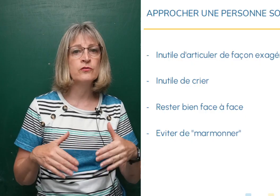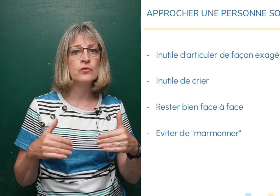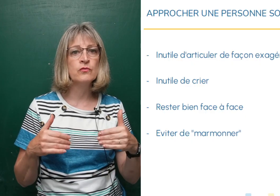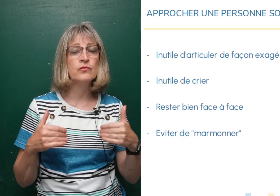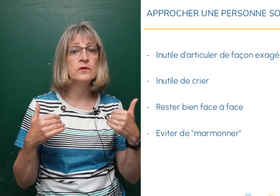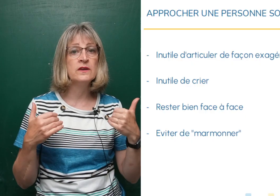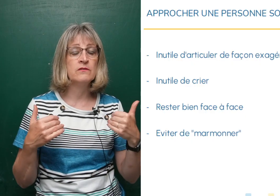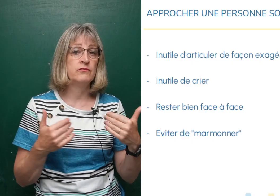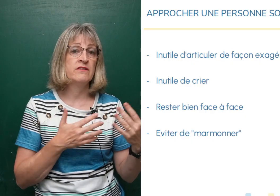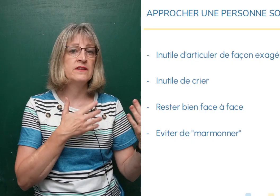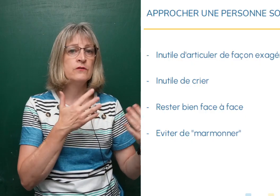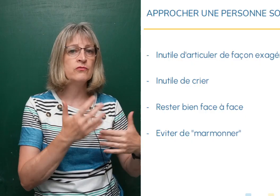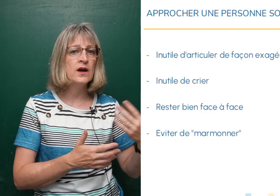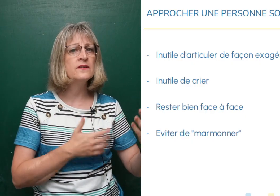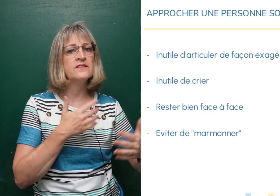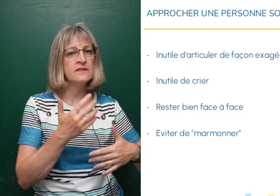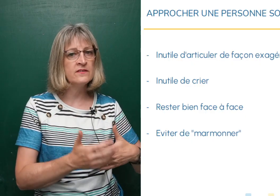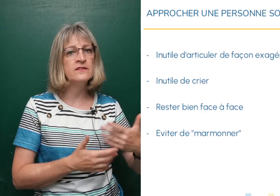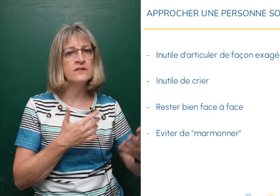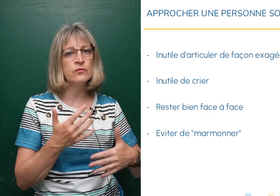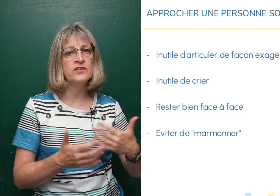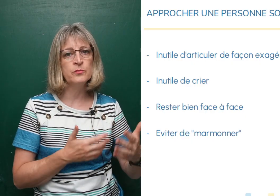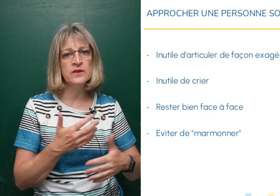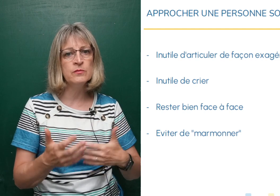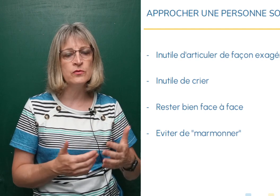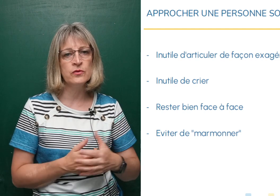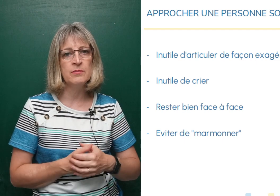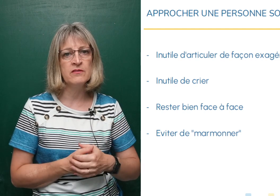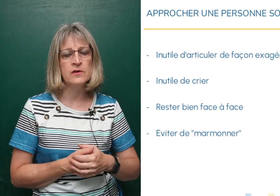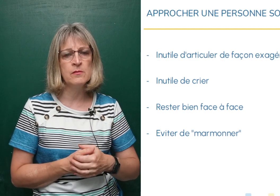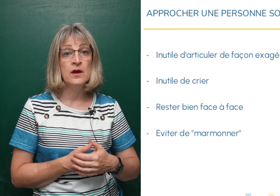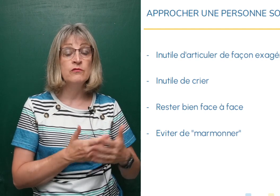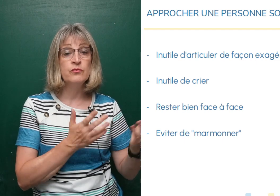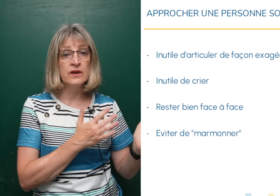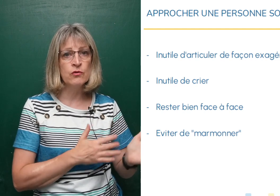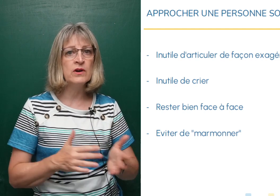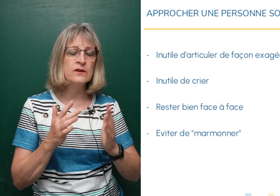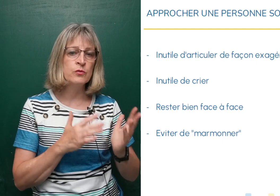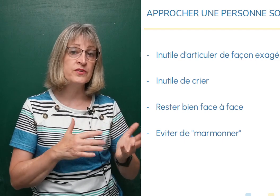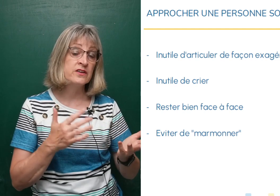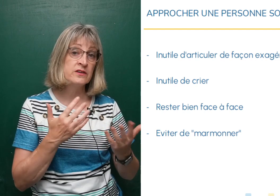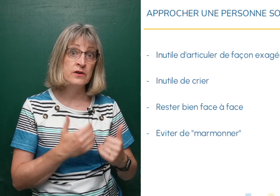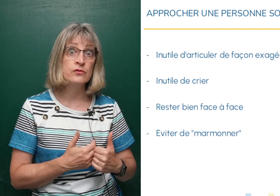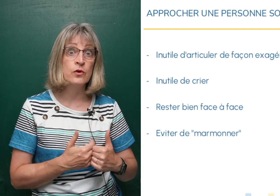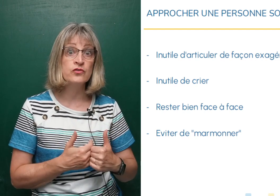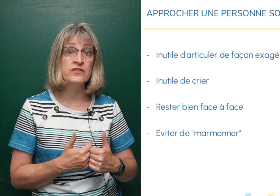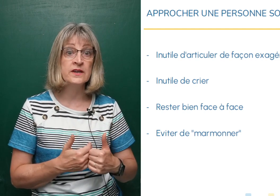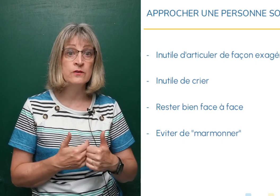que vous avez des devoirs, des exercices qui seront disponibles sur la plateforme. Vous pouvez revoir les cours puisqu'à chaque fois, ils seront enregistrés, de la